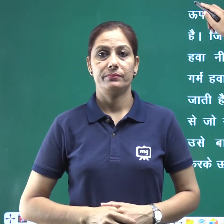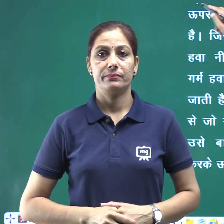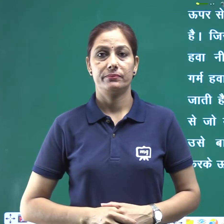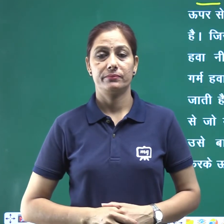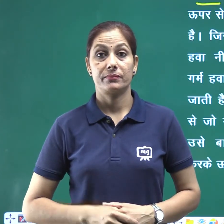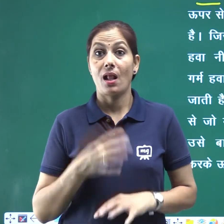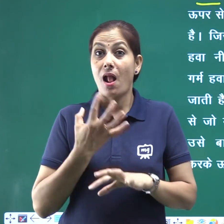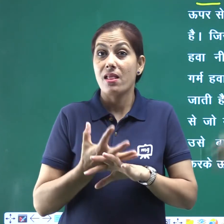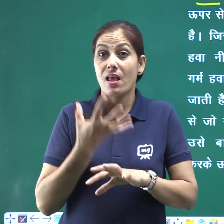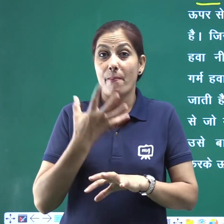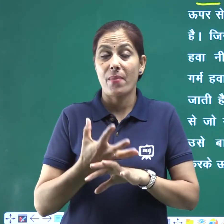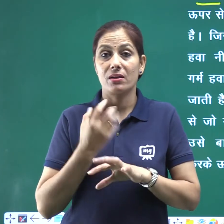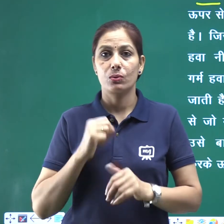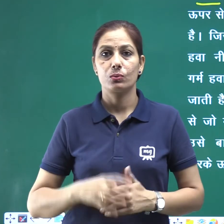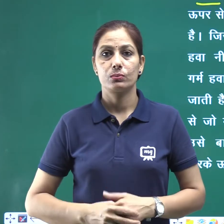तापमान को